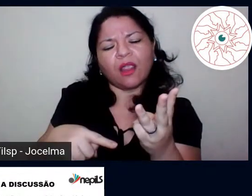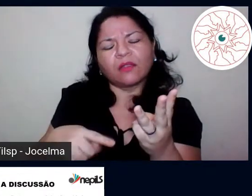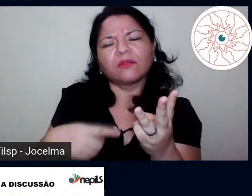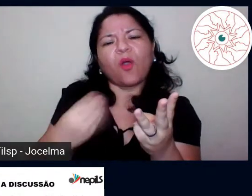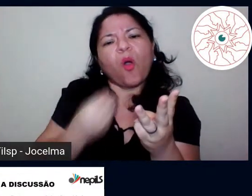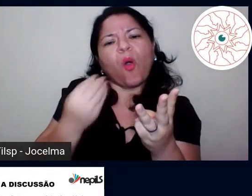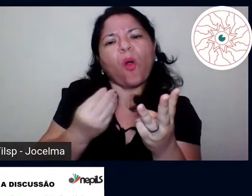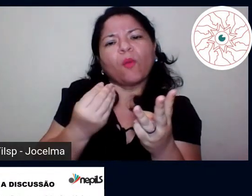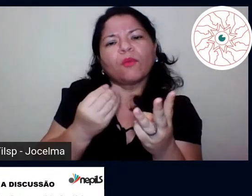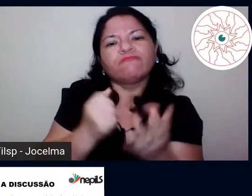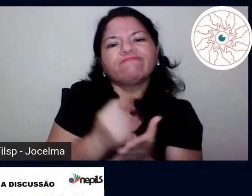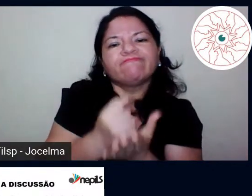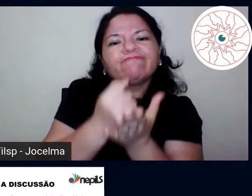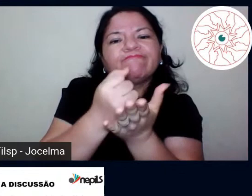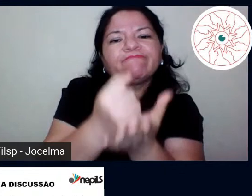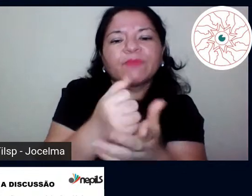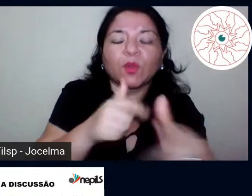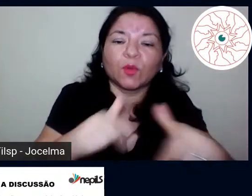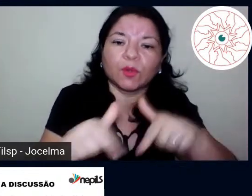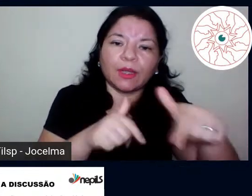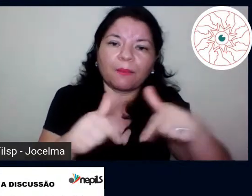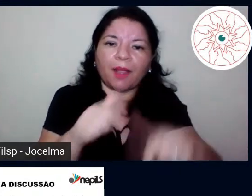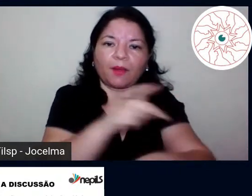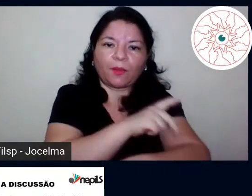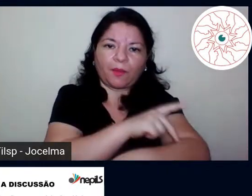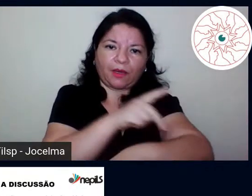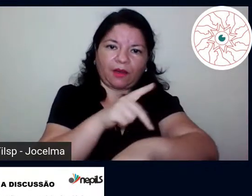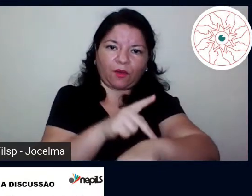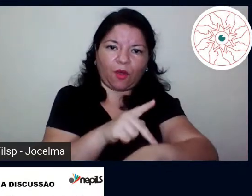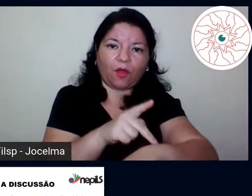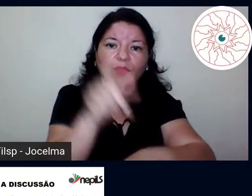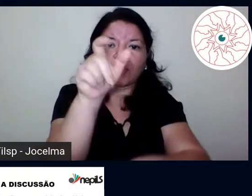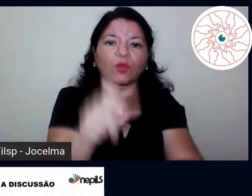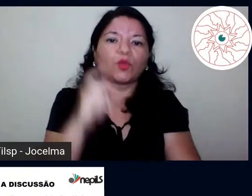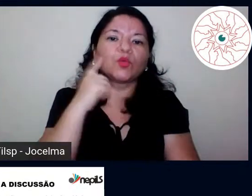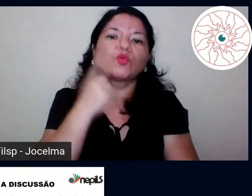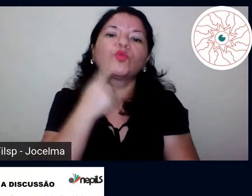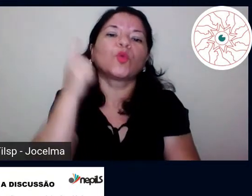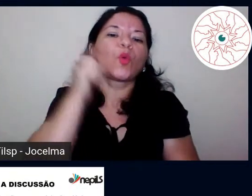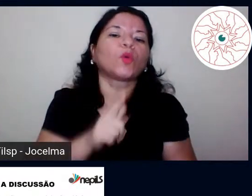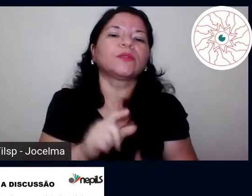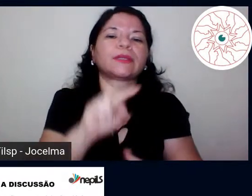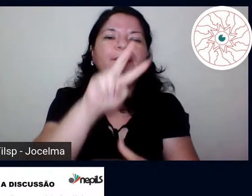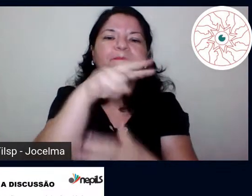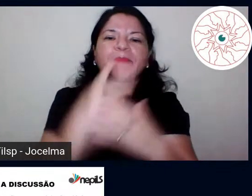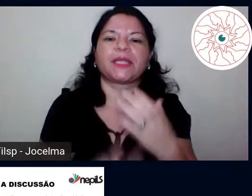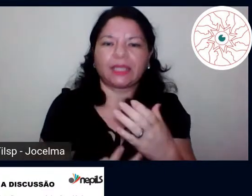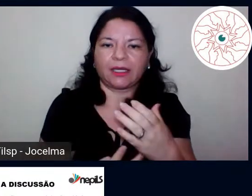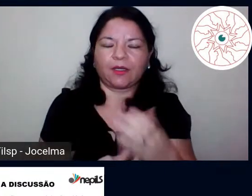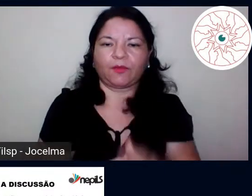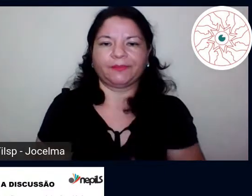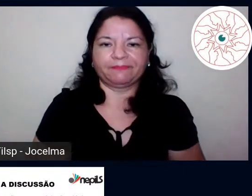pedagógico de caráter bilíngue dirigido ao povo sul. Pode passar.